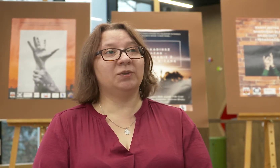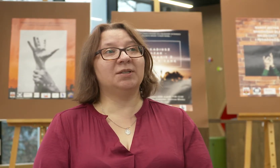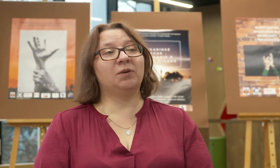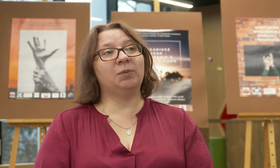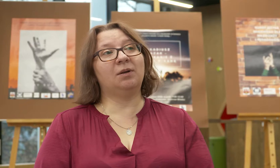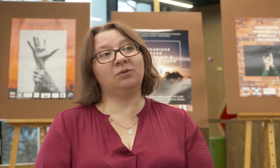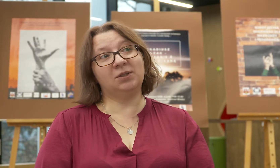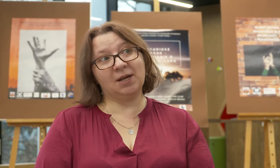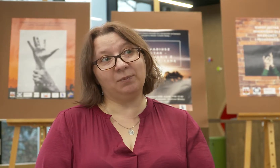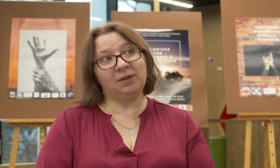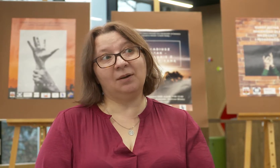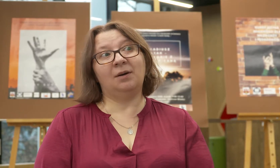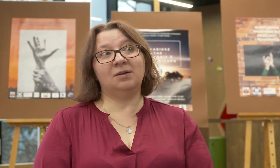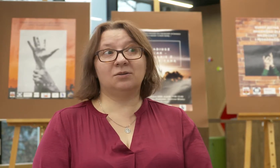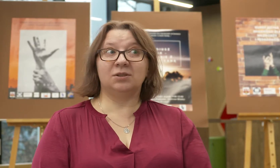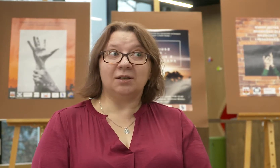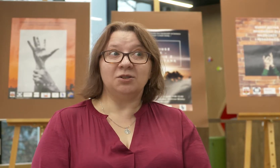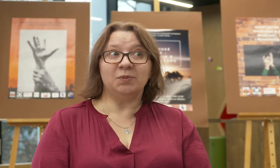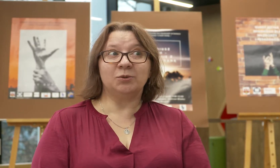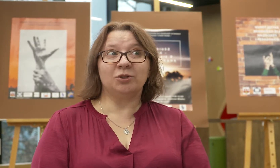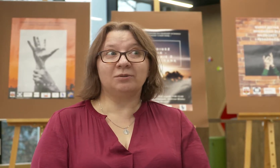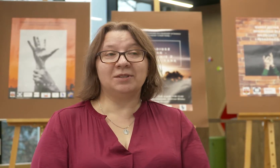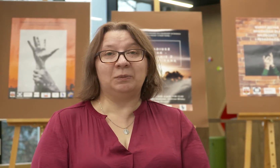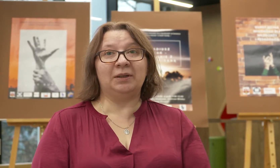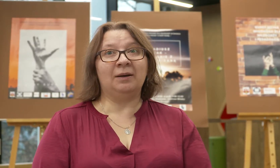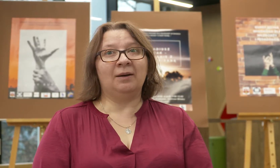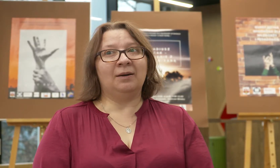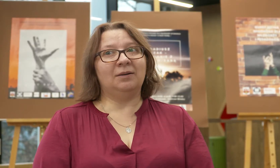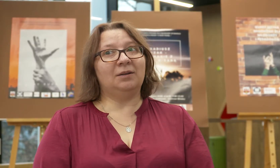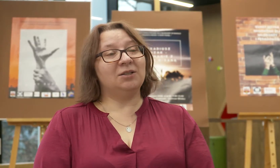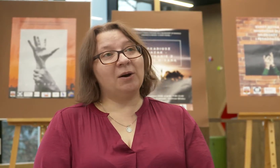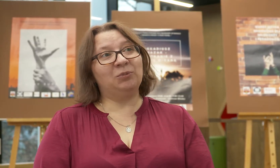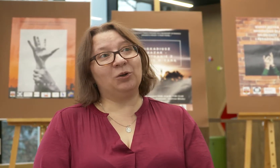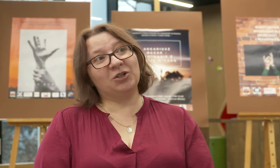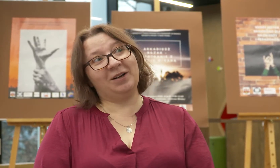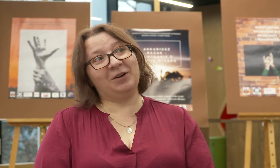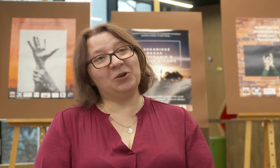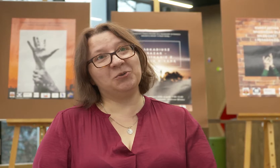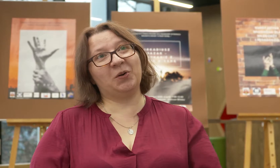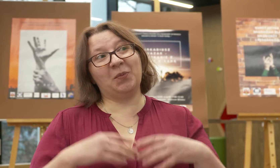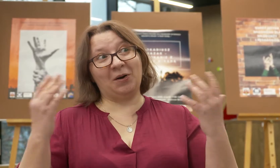ze swoimi rodzicami, z dziećmi słyszącymi i chciałam troszeczkę